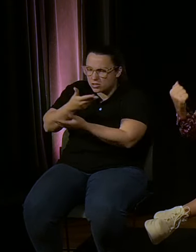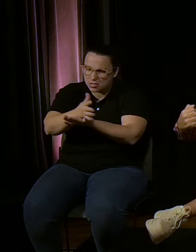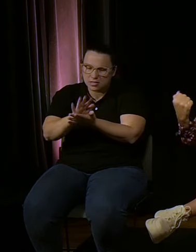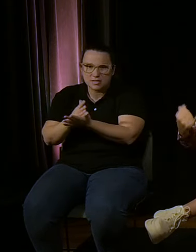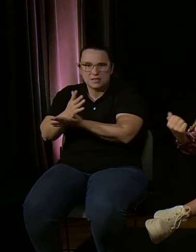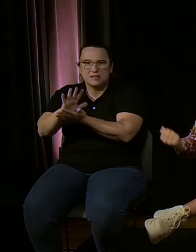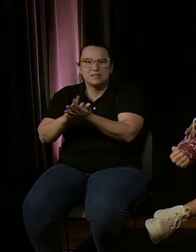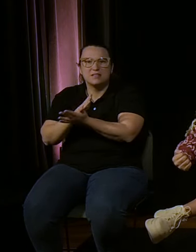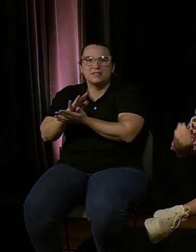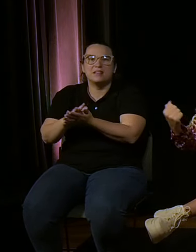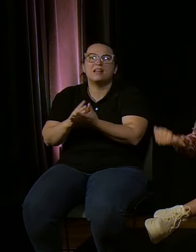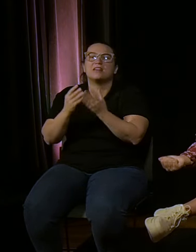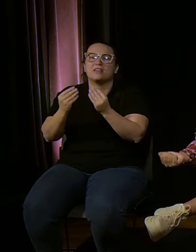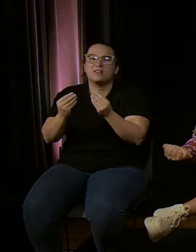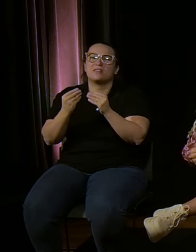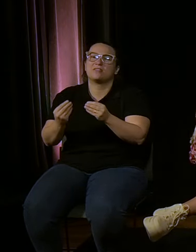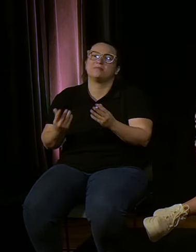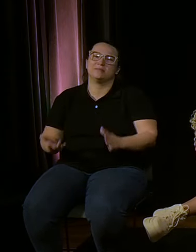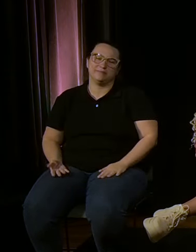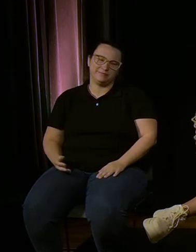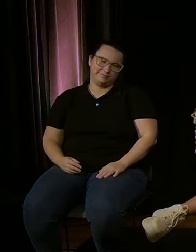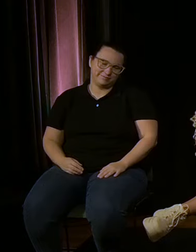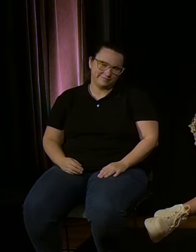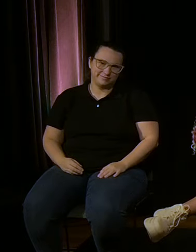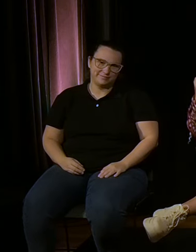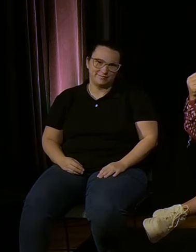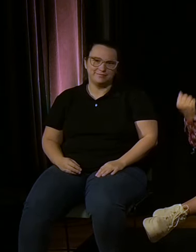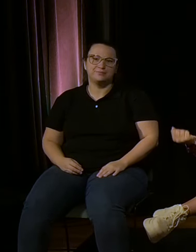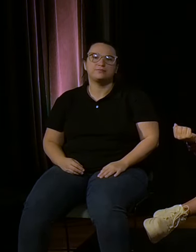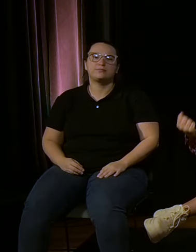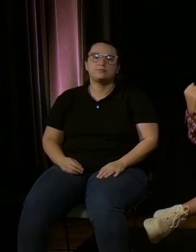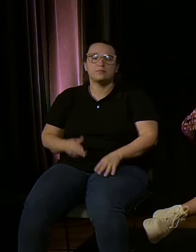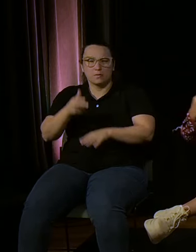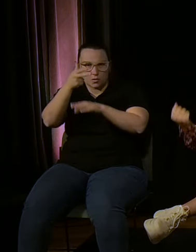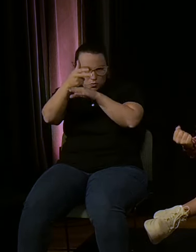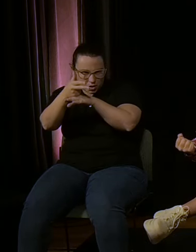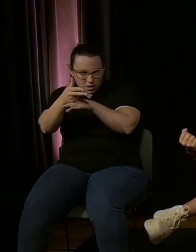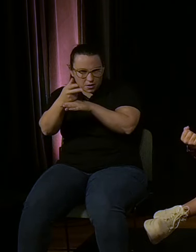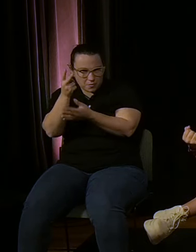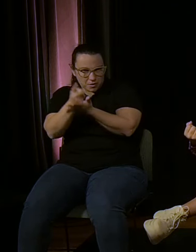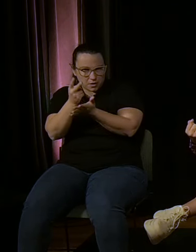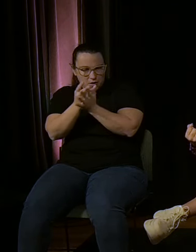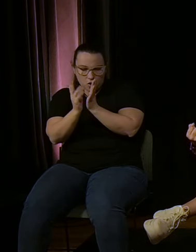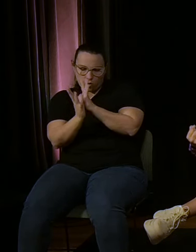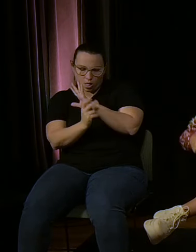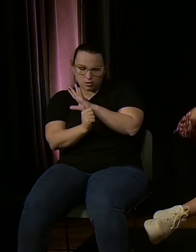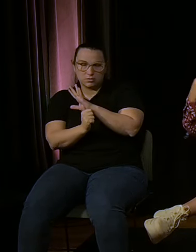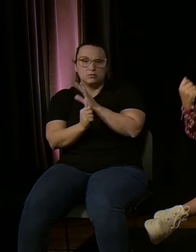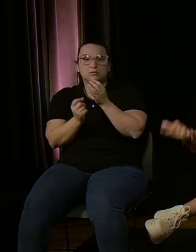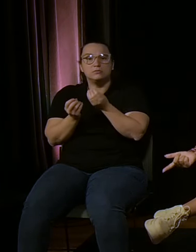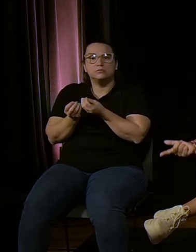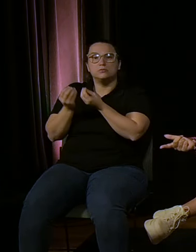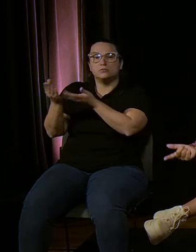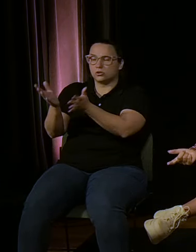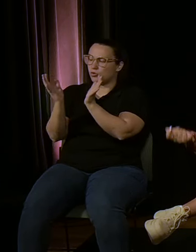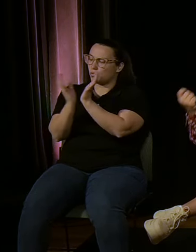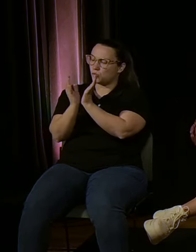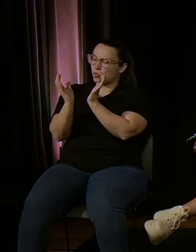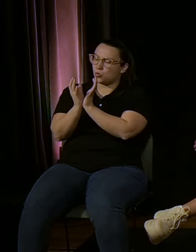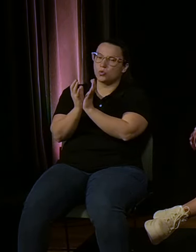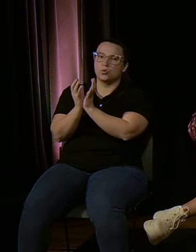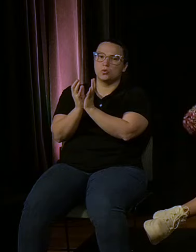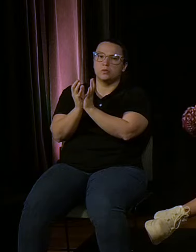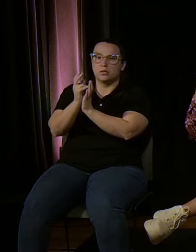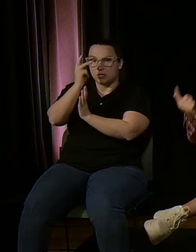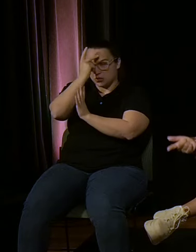o gringo não veio filmar o samba aqui? E essa câmera, essa mesma câmera, vai parar na mão de um grupo